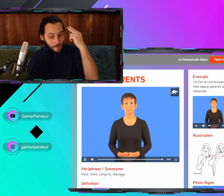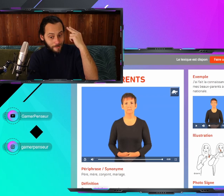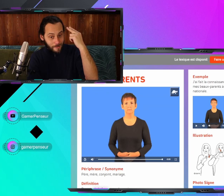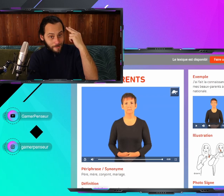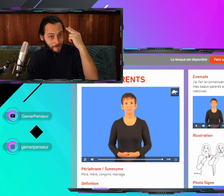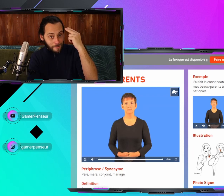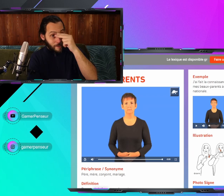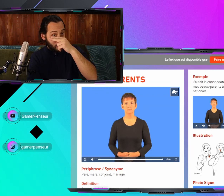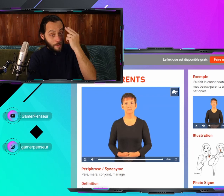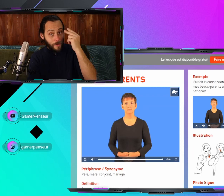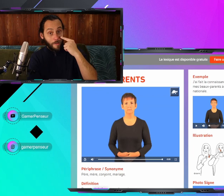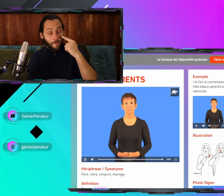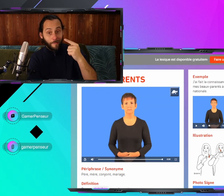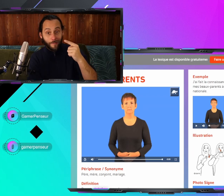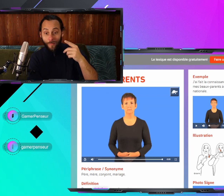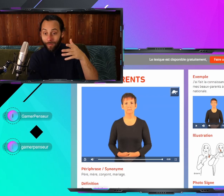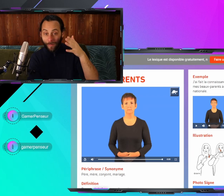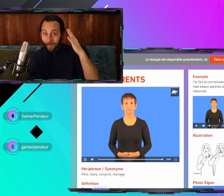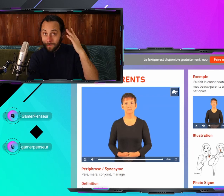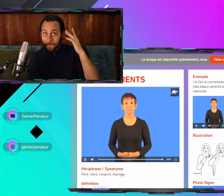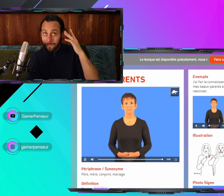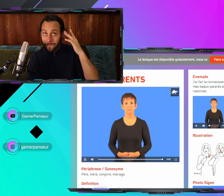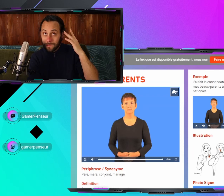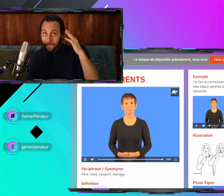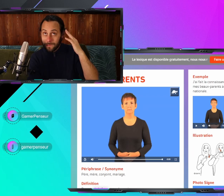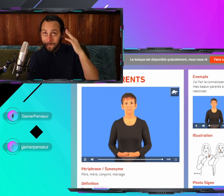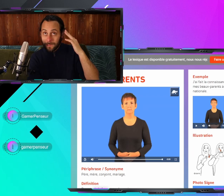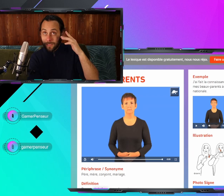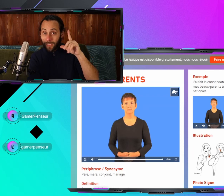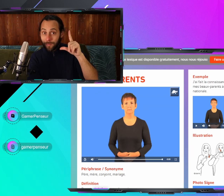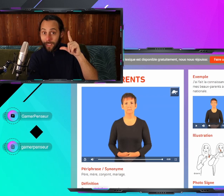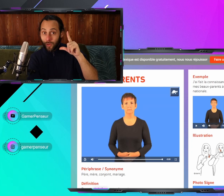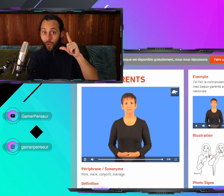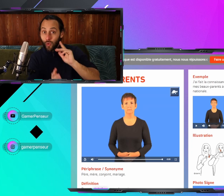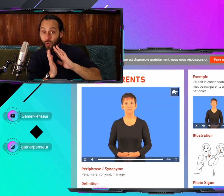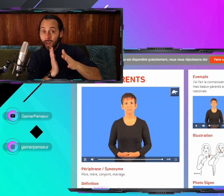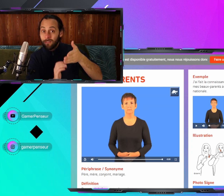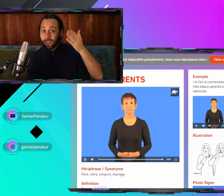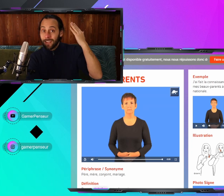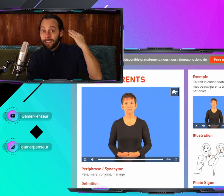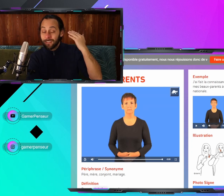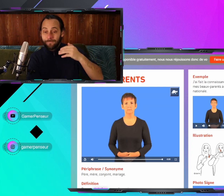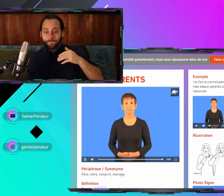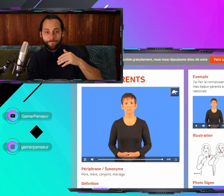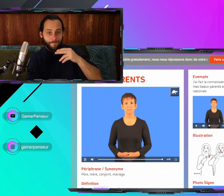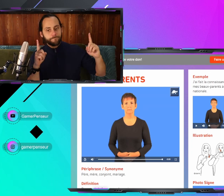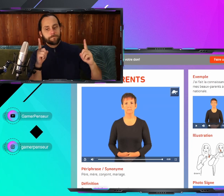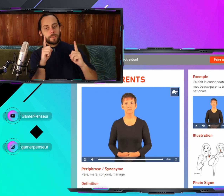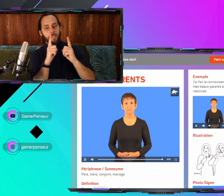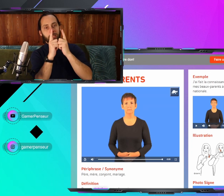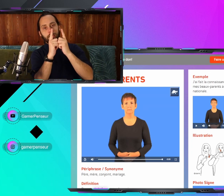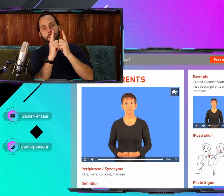nationale. Nationale, on l'avait vu. Il y a peut-être 2 lives en arrière.